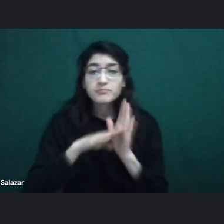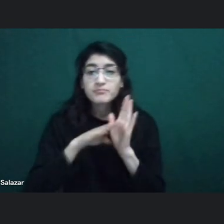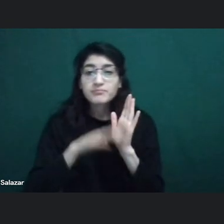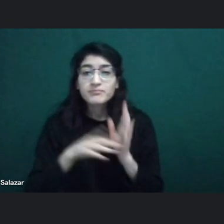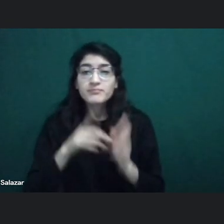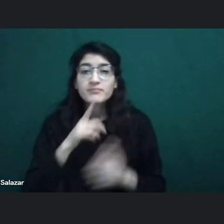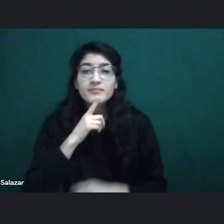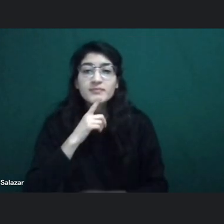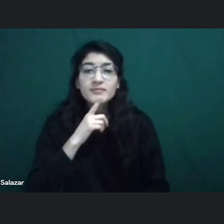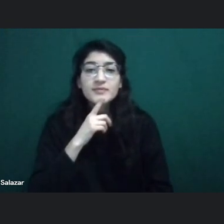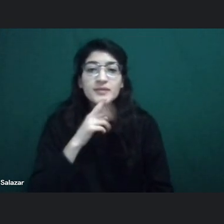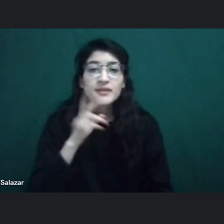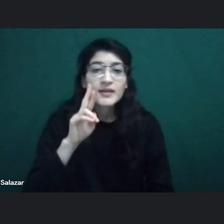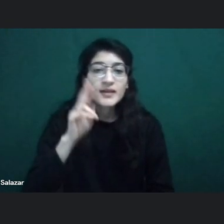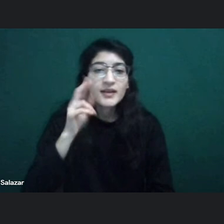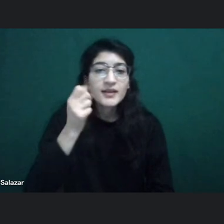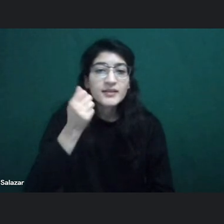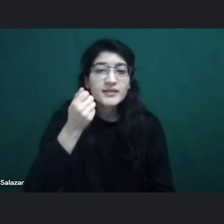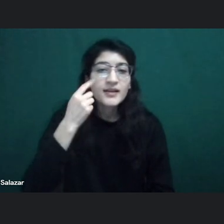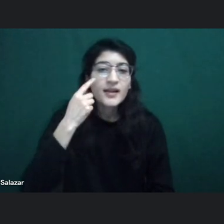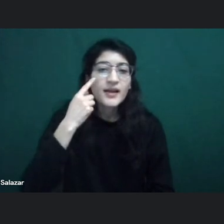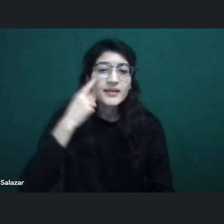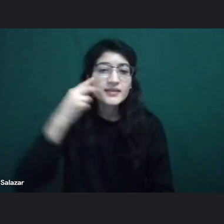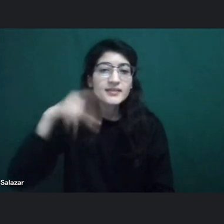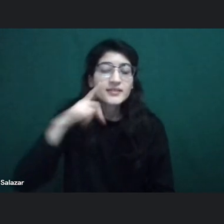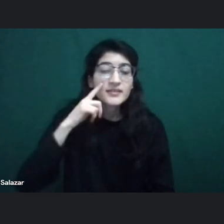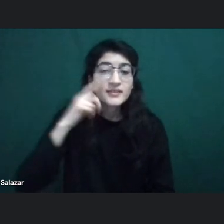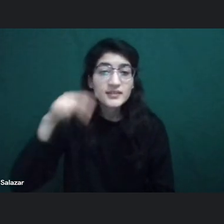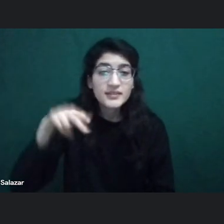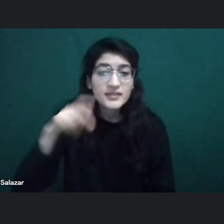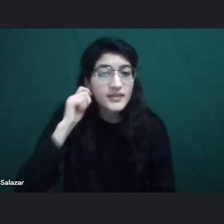Están premodificando en los dos casos